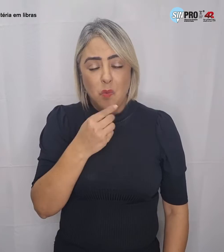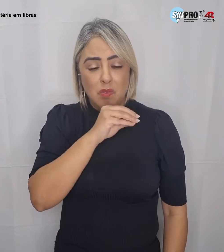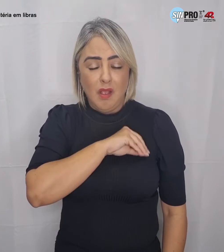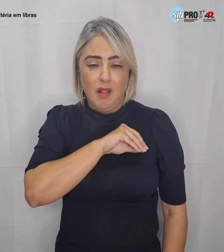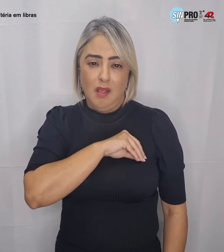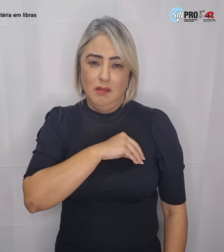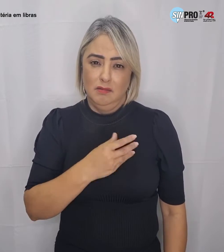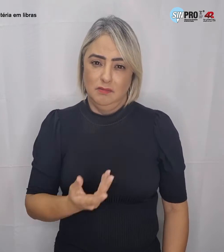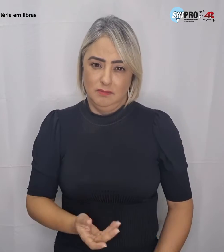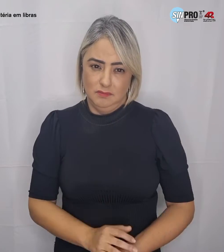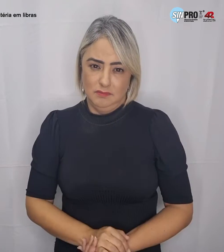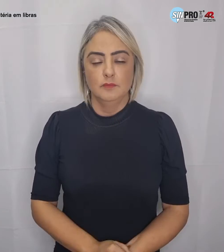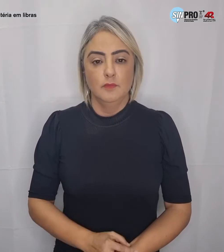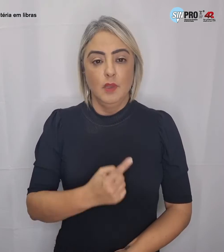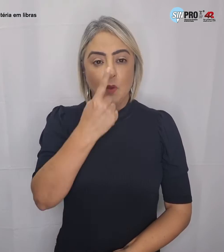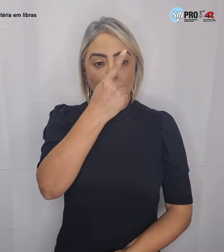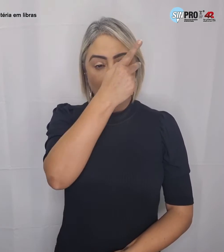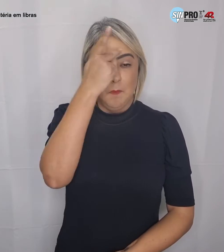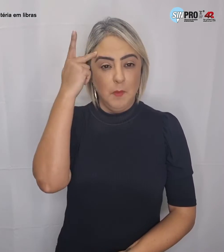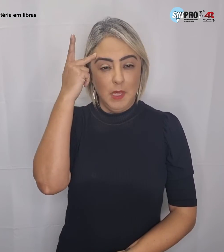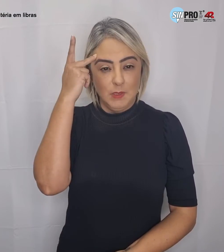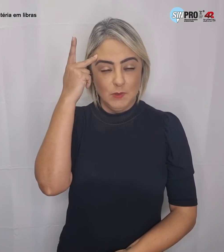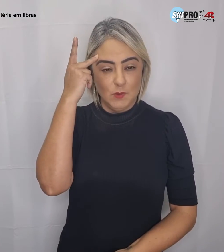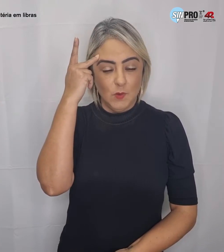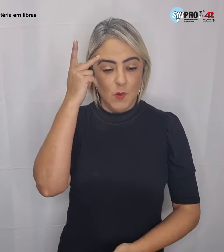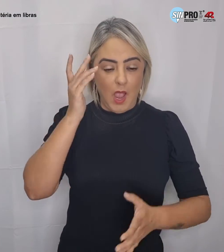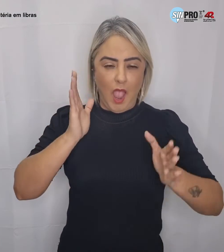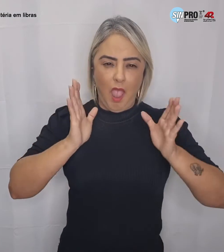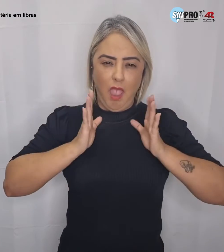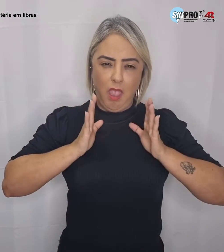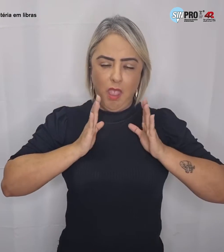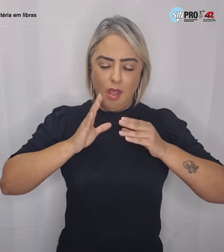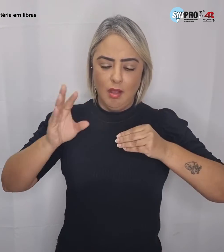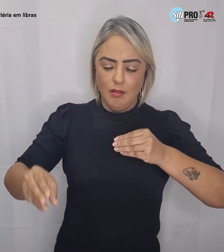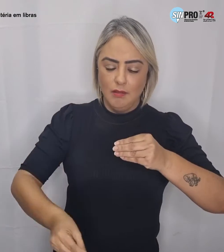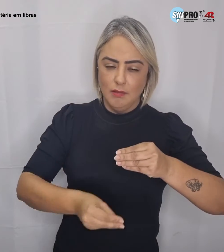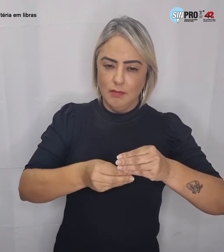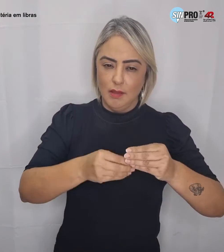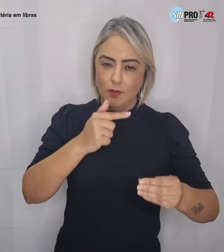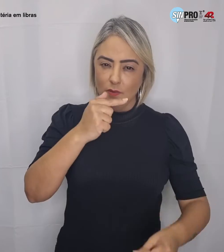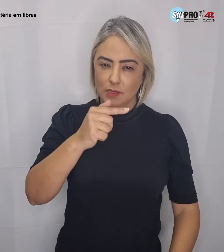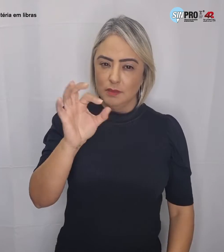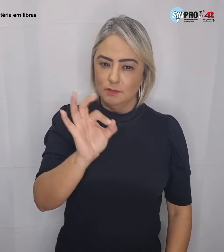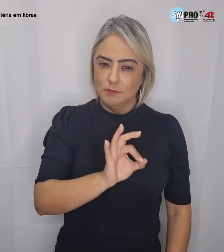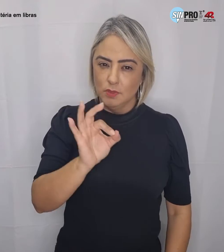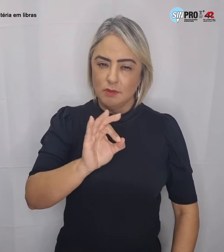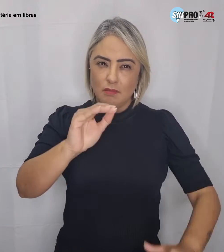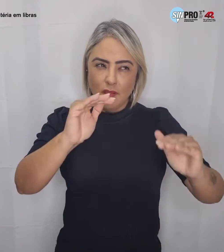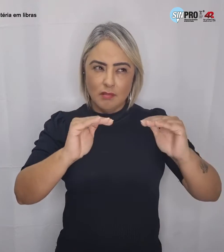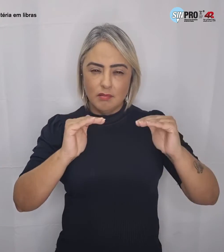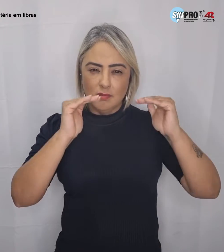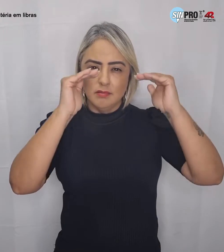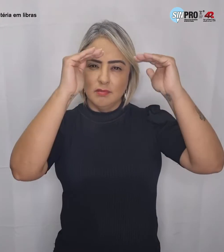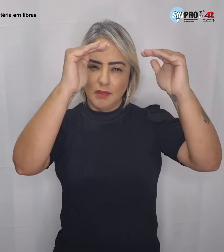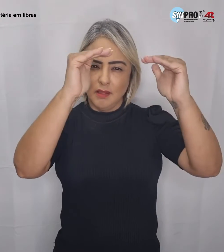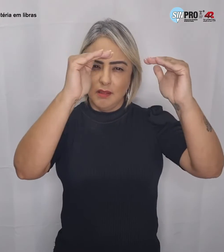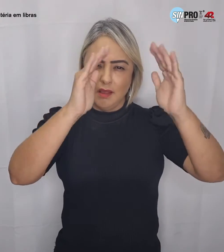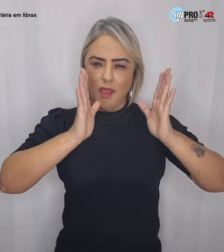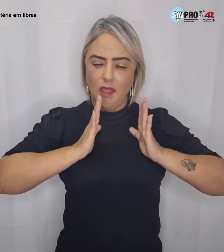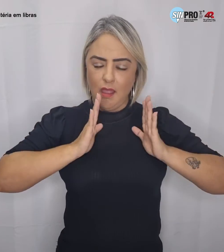salário mínimo. Um brasileiro típico da elite que integra os 7% que estão no topo da pirâmide